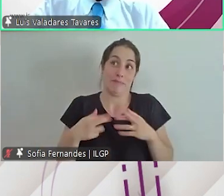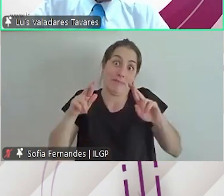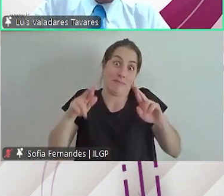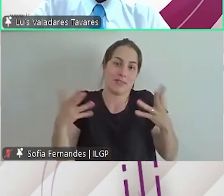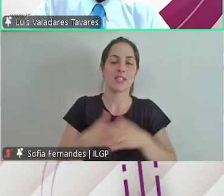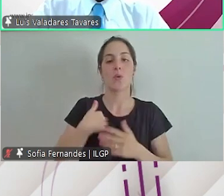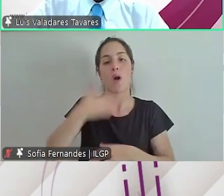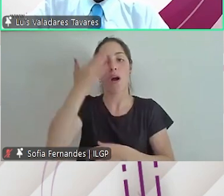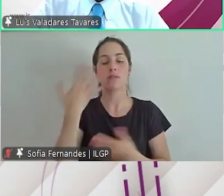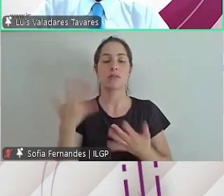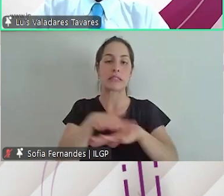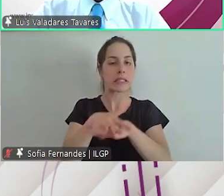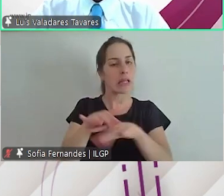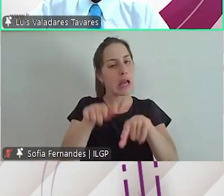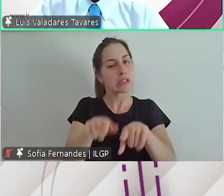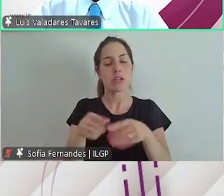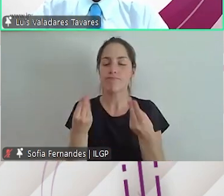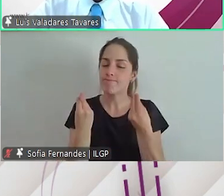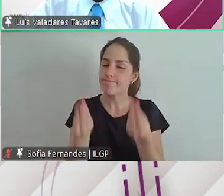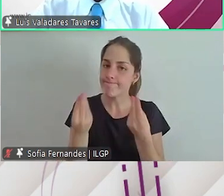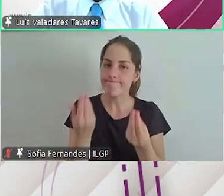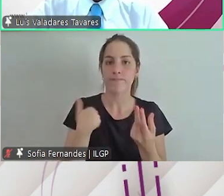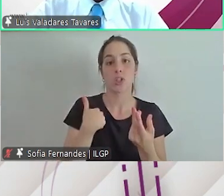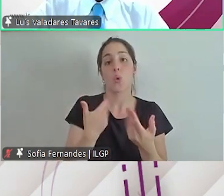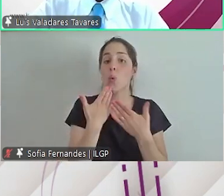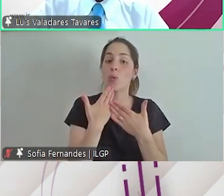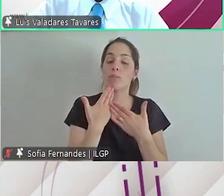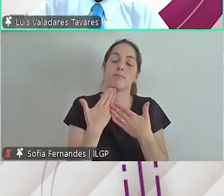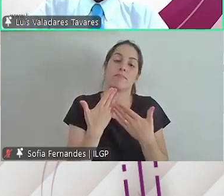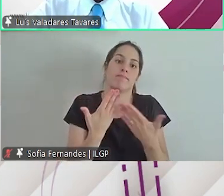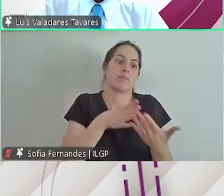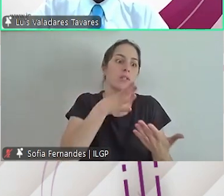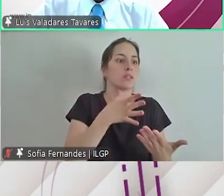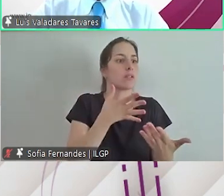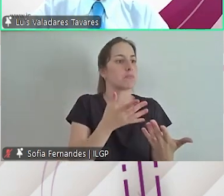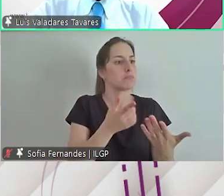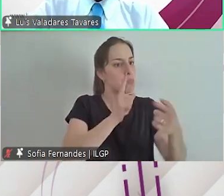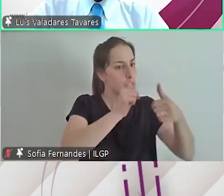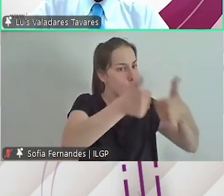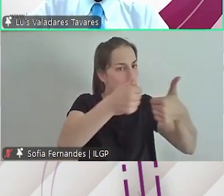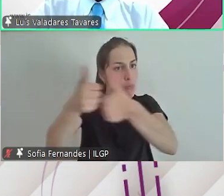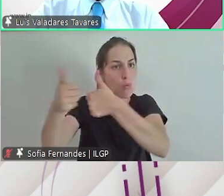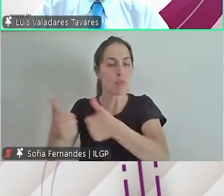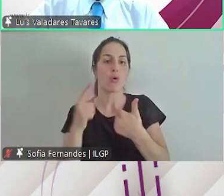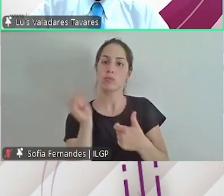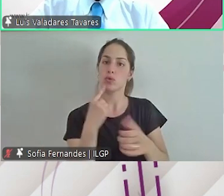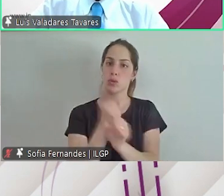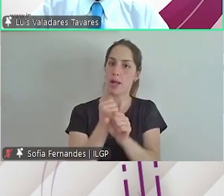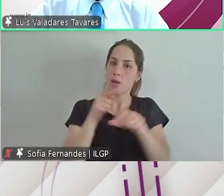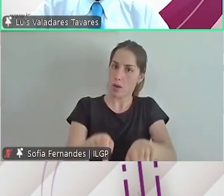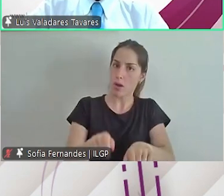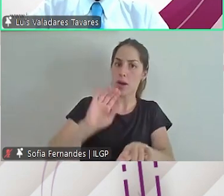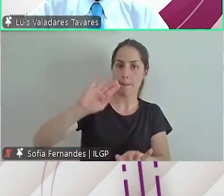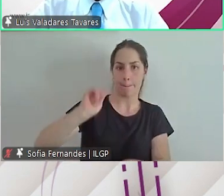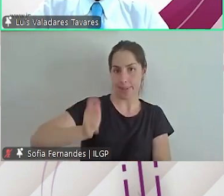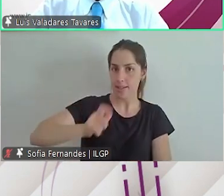deixem-me felicitar-vos aqui o INA e a sua Presidente e todos os colegas, João Martins Ferrar e todos aqueles que aqui trabalham, por essa ideia. A praça é